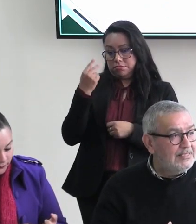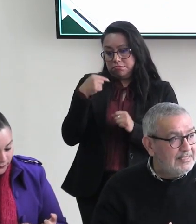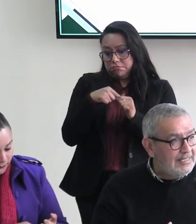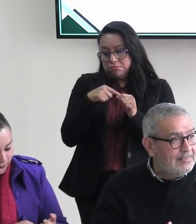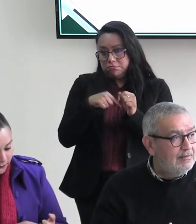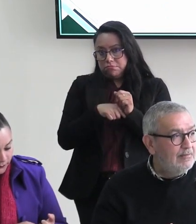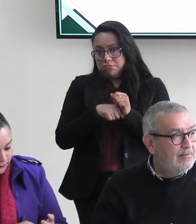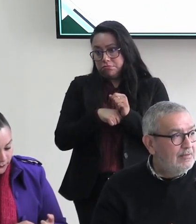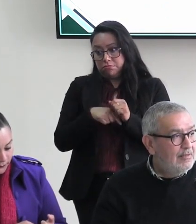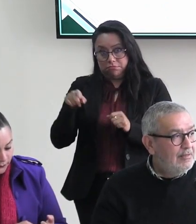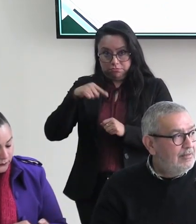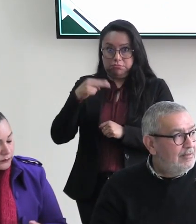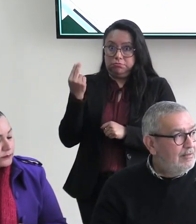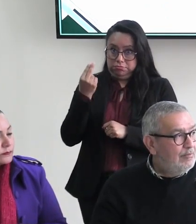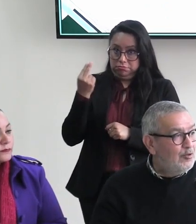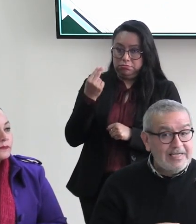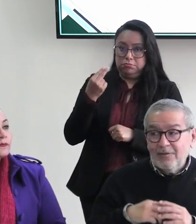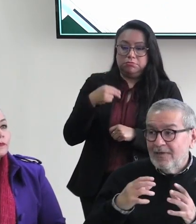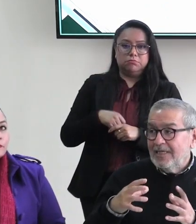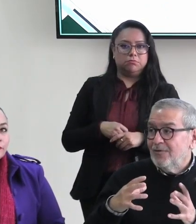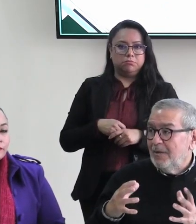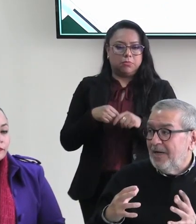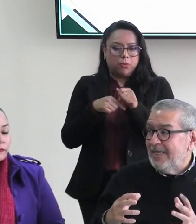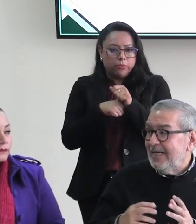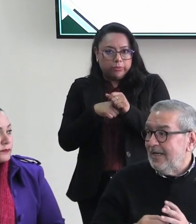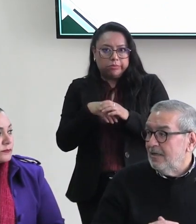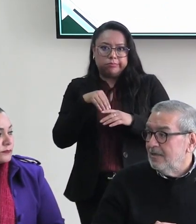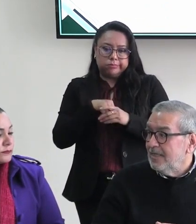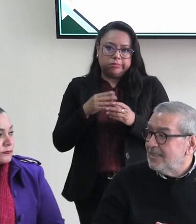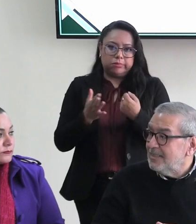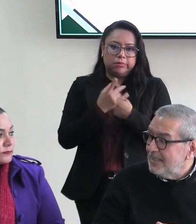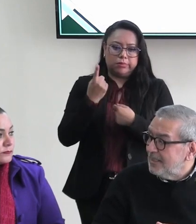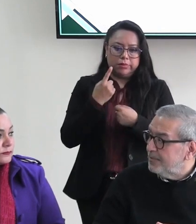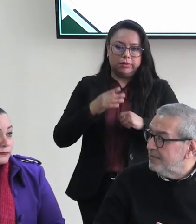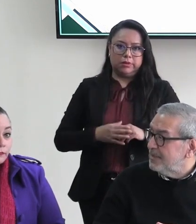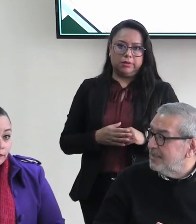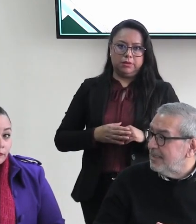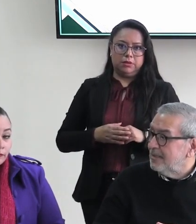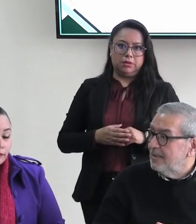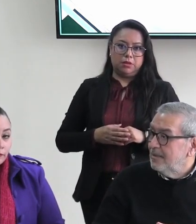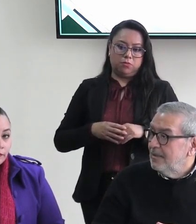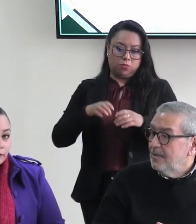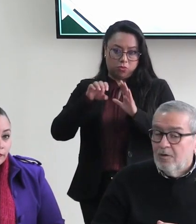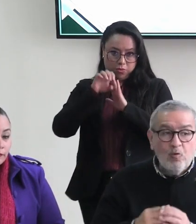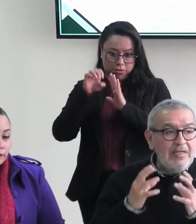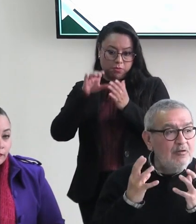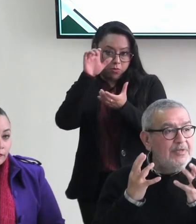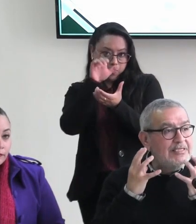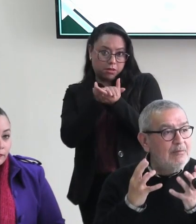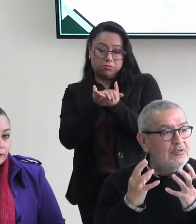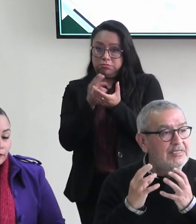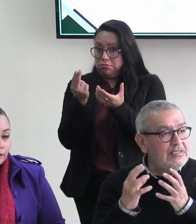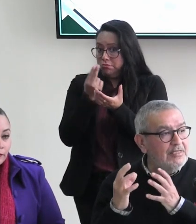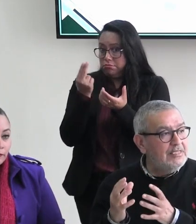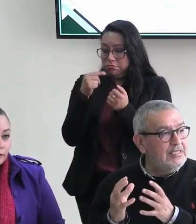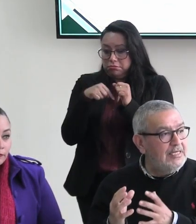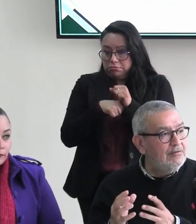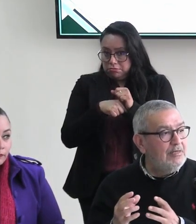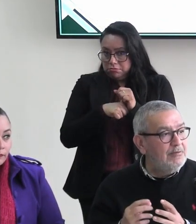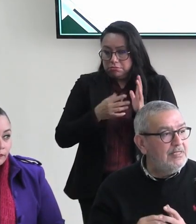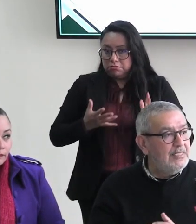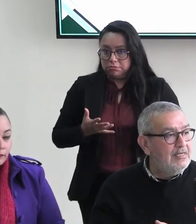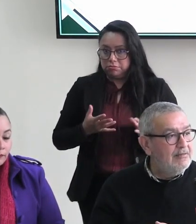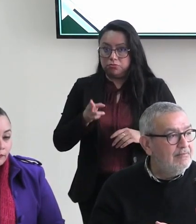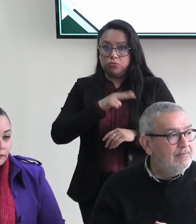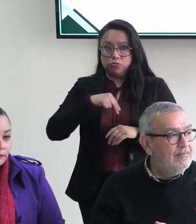necesitan privacidad, porque en su caso la pareja necesita privacidad. ¿Cuándo pensamos en eso al diseñar